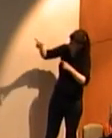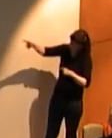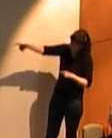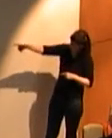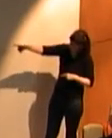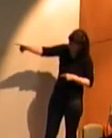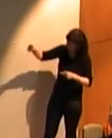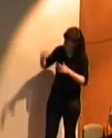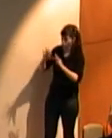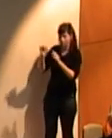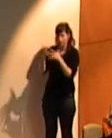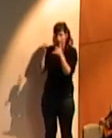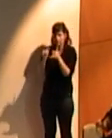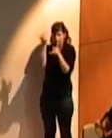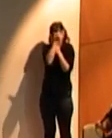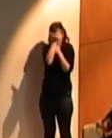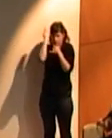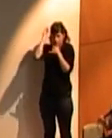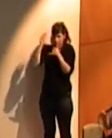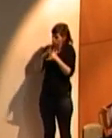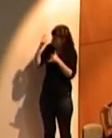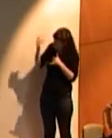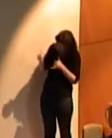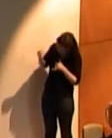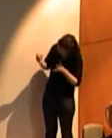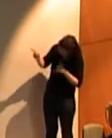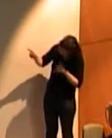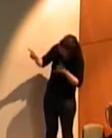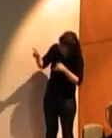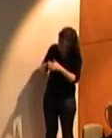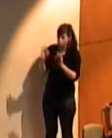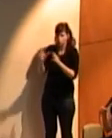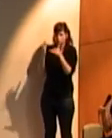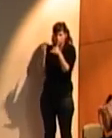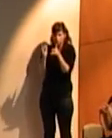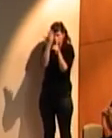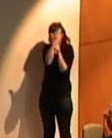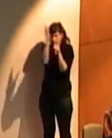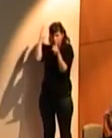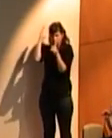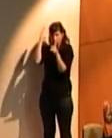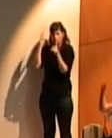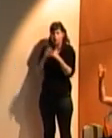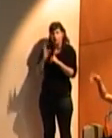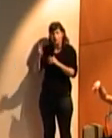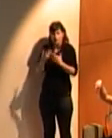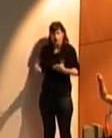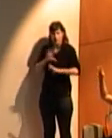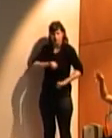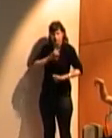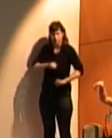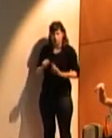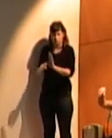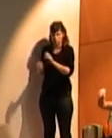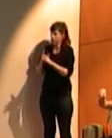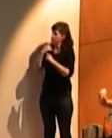Donc l'assise un peu plus isolée. Donc là, on voit, je crois que c'est un enfant, oui. On a, alors, pareil, on expérimente. Hein, donc on avait mis